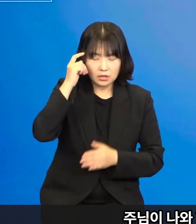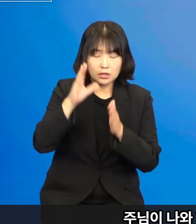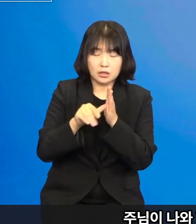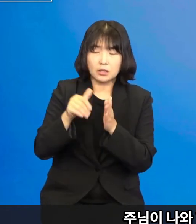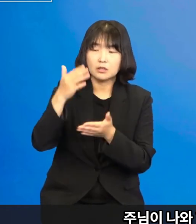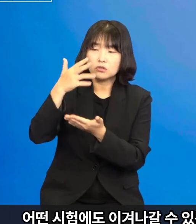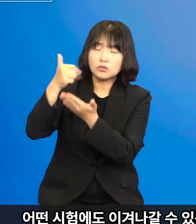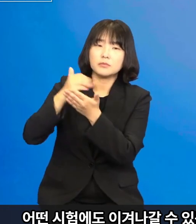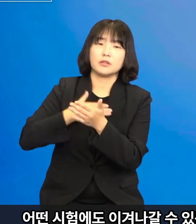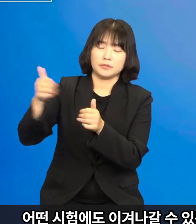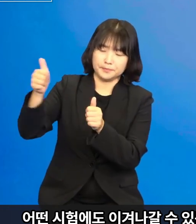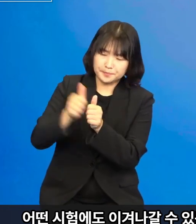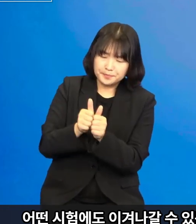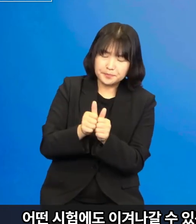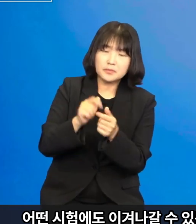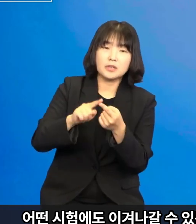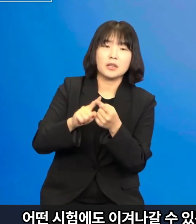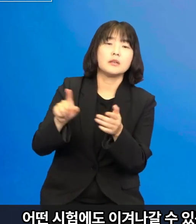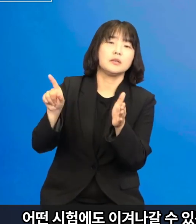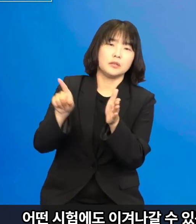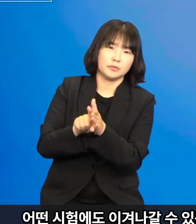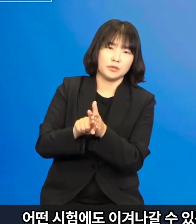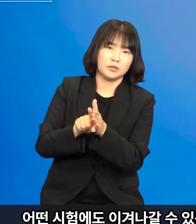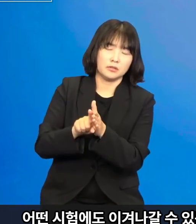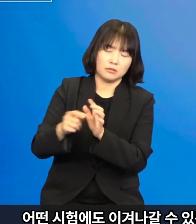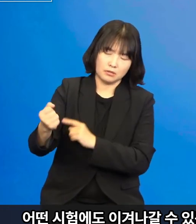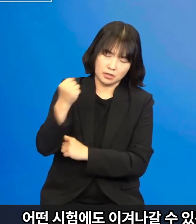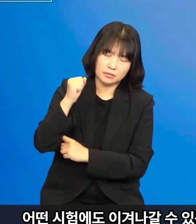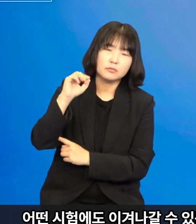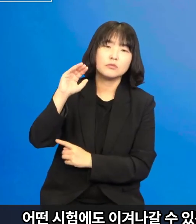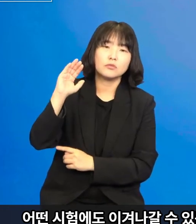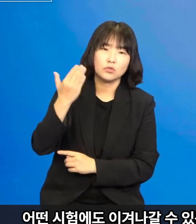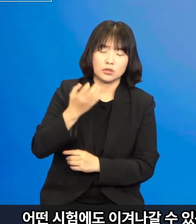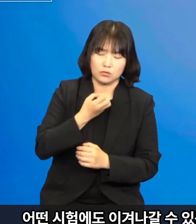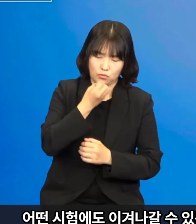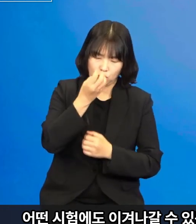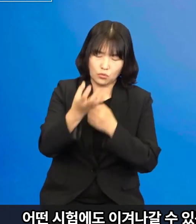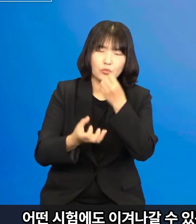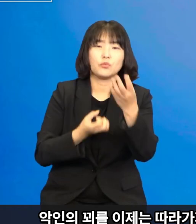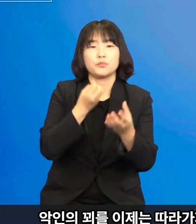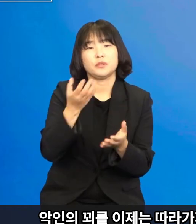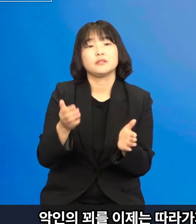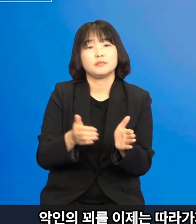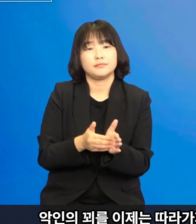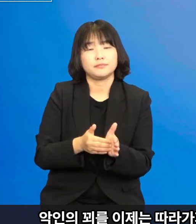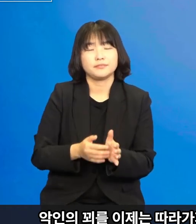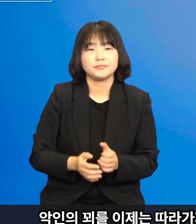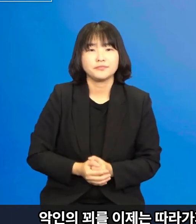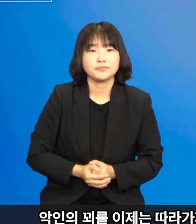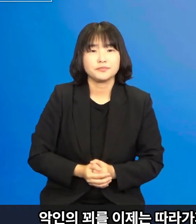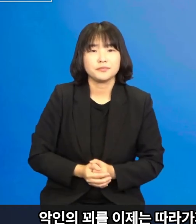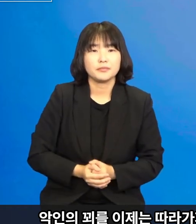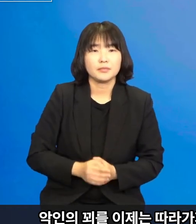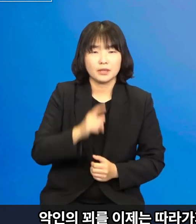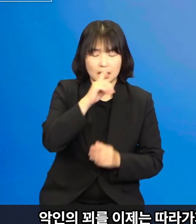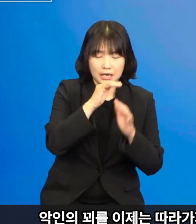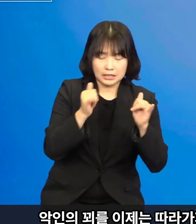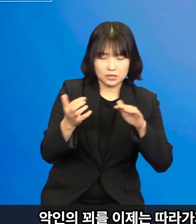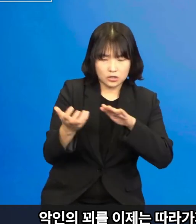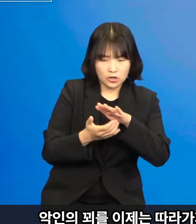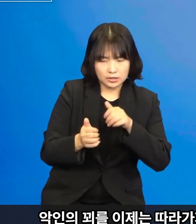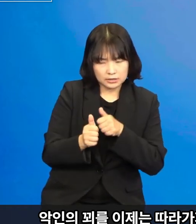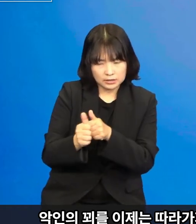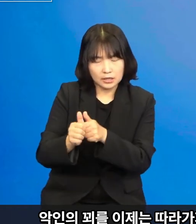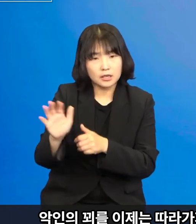믿어져서 어떤 시험에도 이겨나갈 수 있는 힘이 되었다라고 고백을 하신 거예요. 그러니까 악인의 꾀를 이제는 따라가지